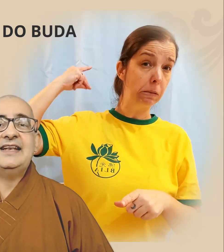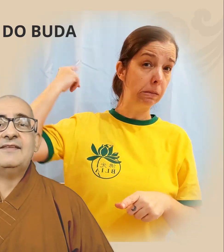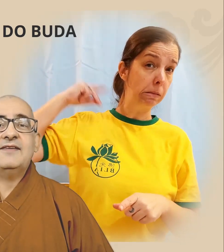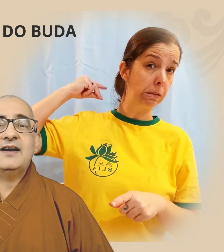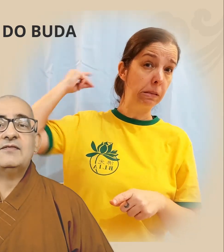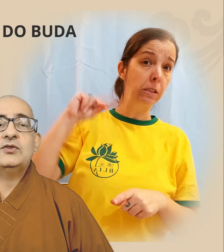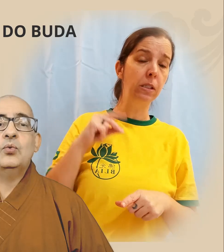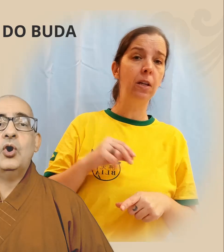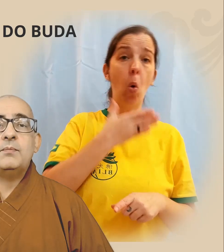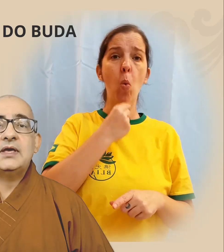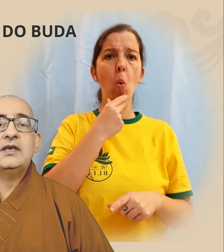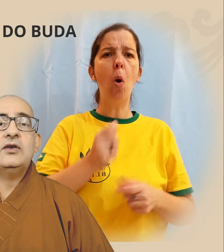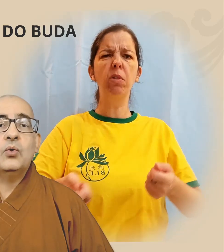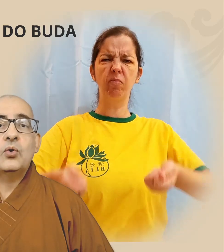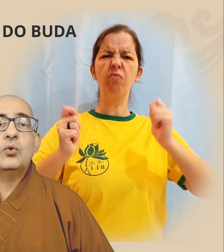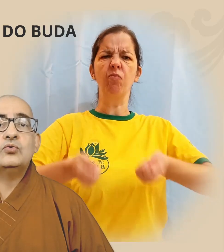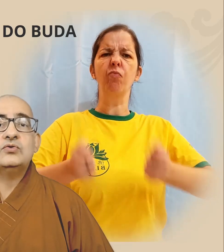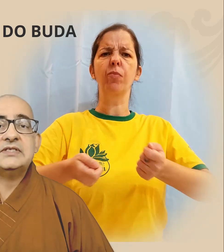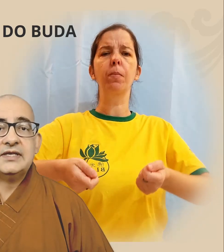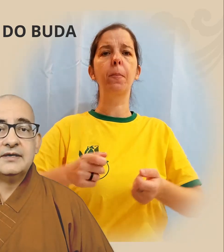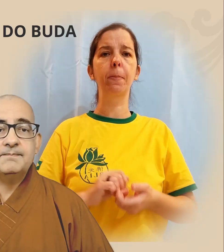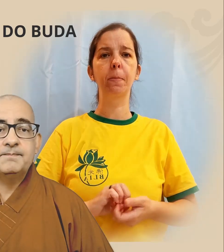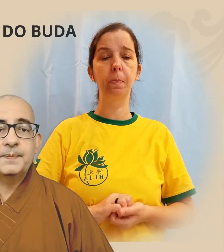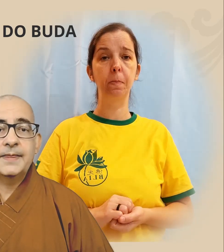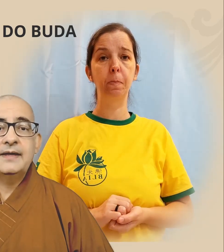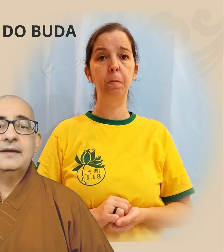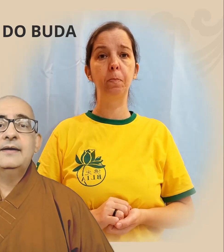que levava do homem que o conduzia.